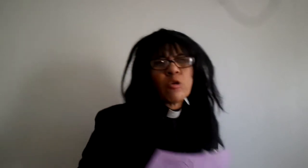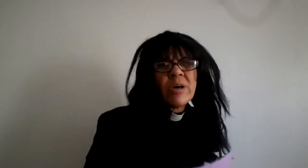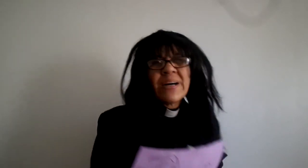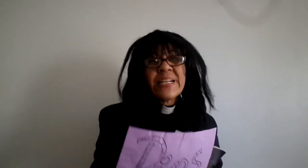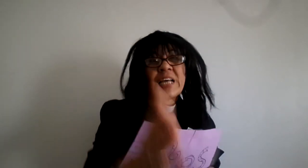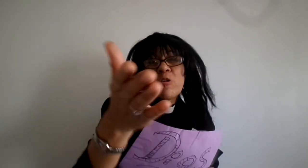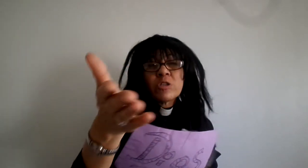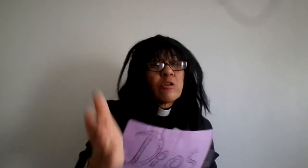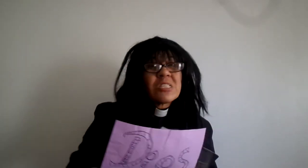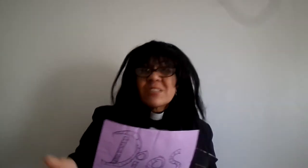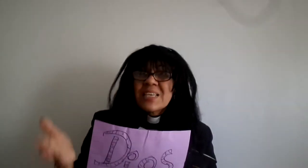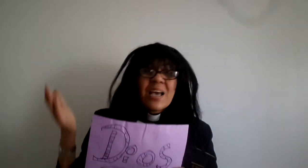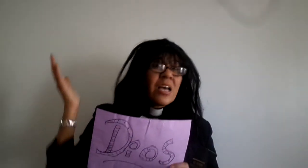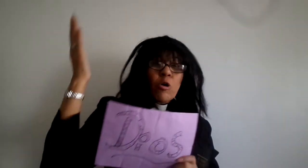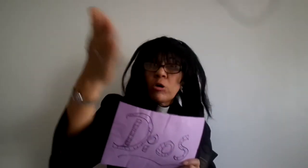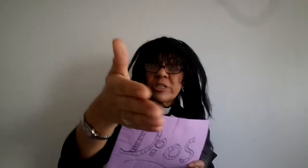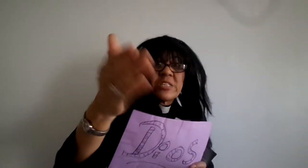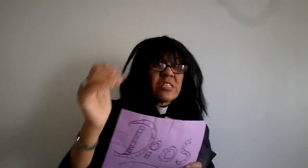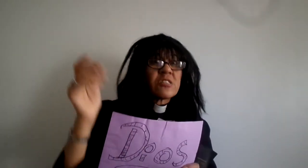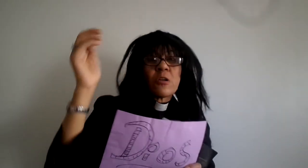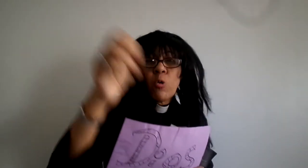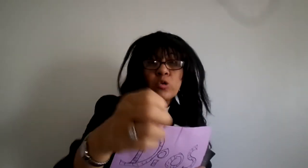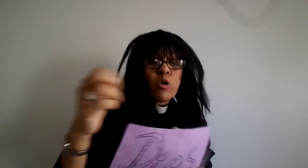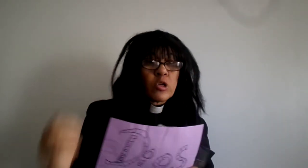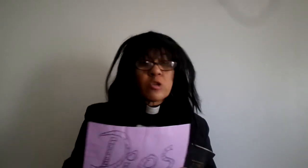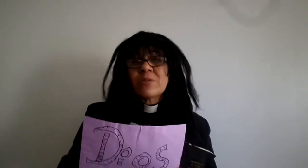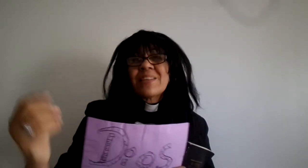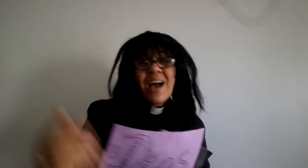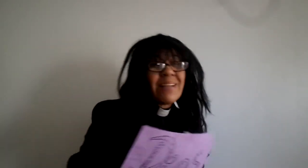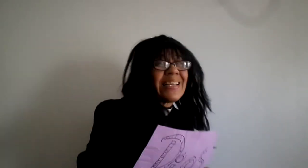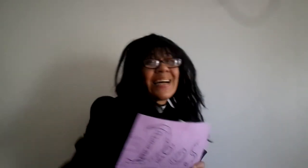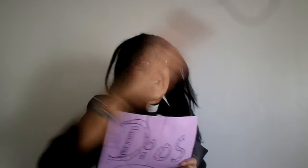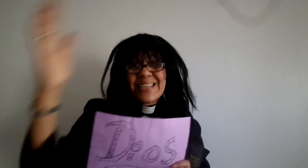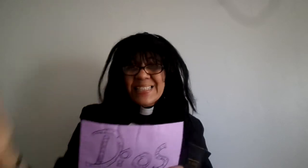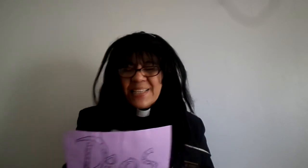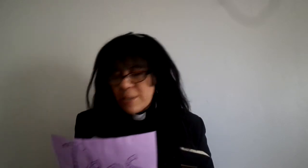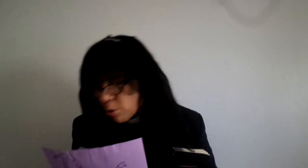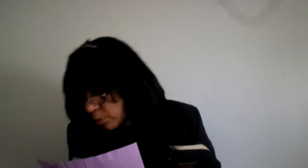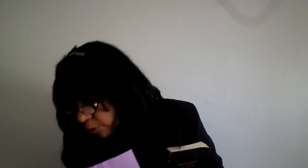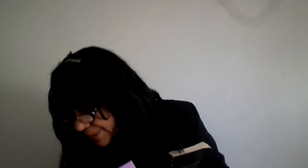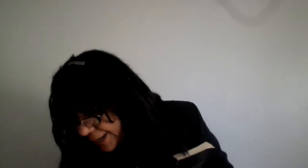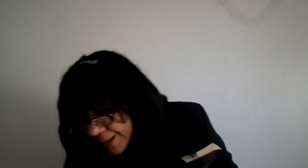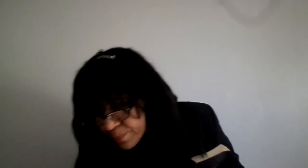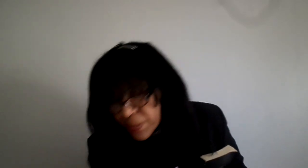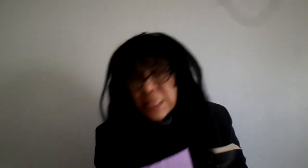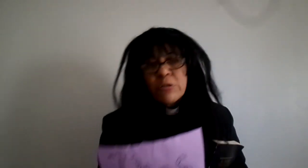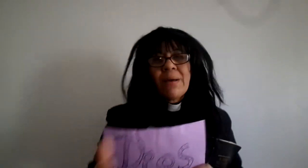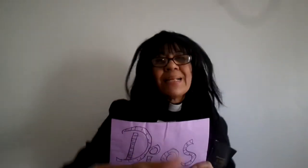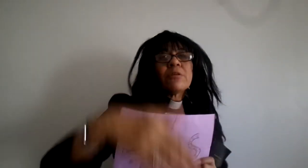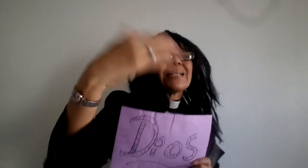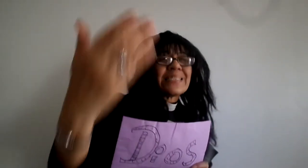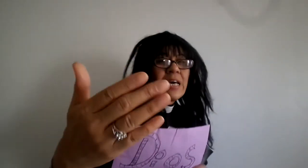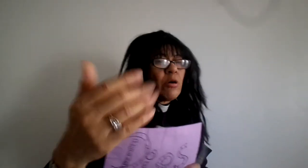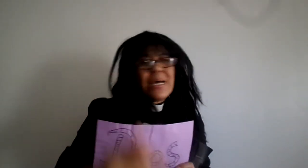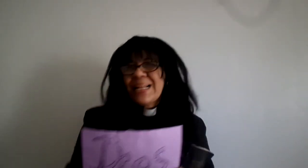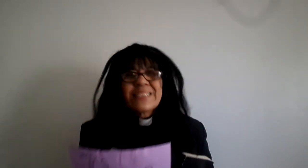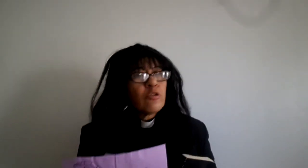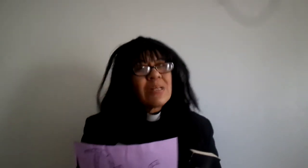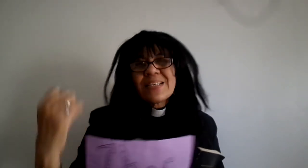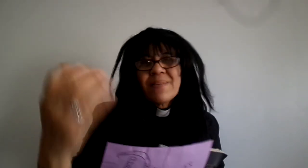todos los evangelistas. Y continúen eso, siguen contendiéndose los unos con los otros. No nadie habla de la creencia de Dios como yo, de ahí. Estoy hablando del ateo. El ateo no le sirve